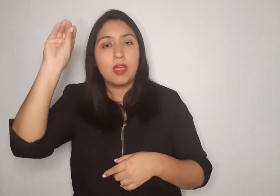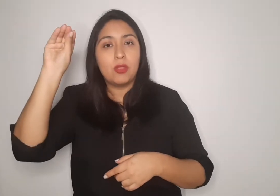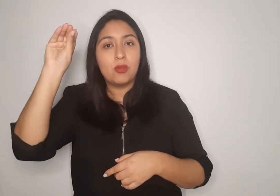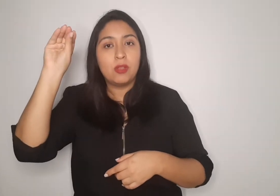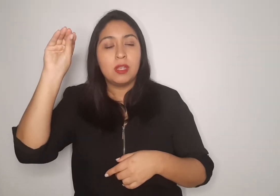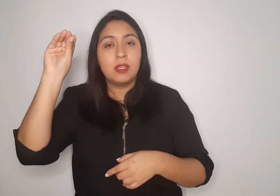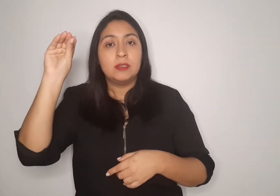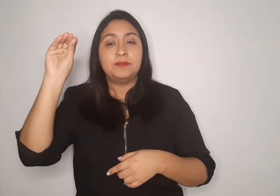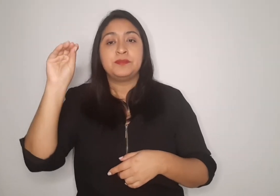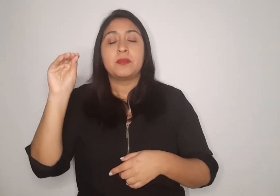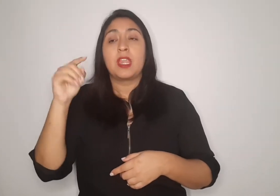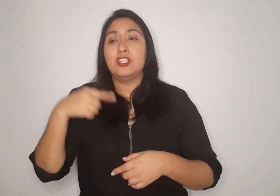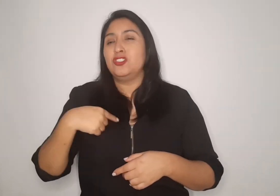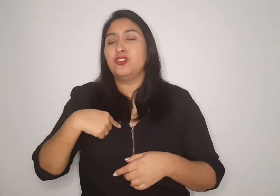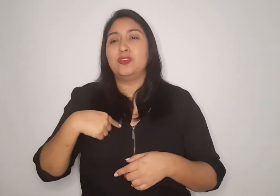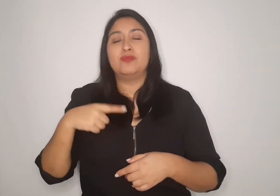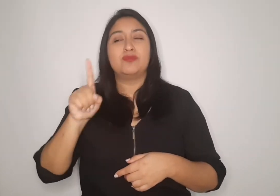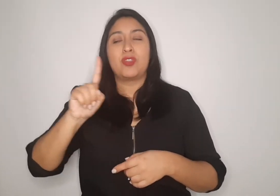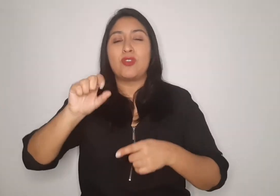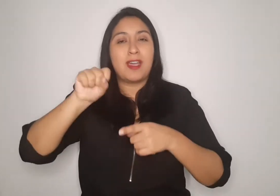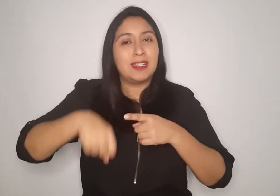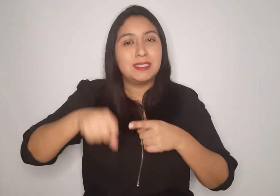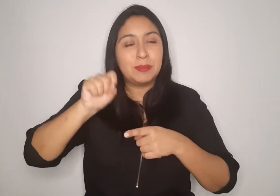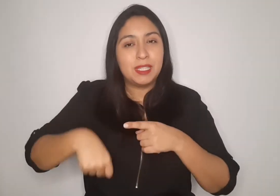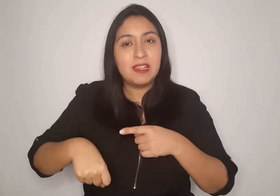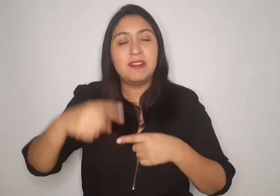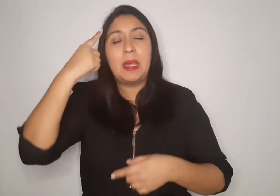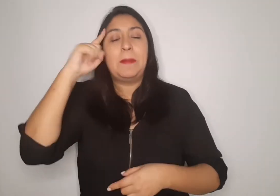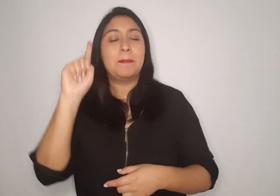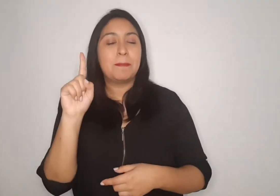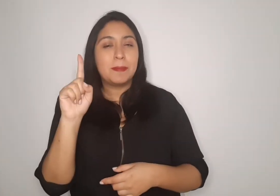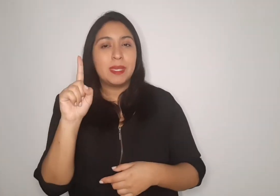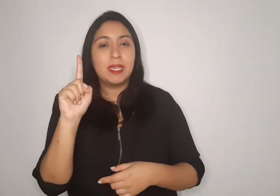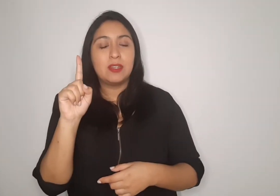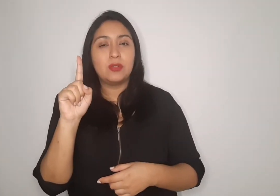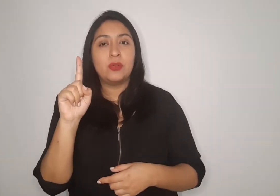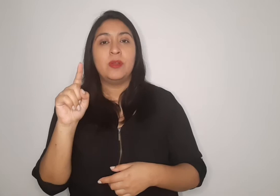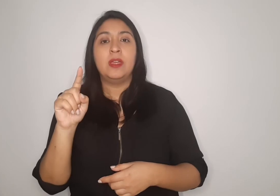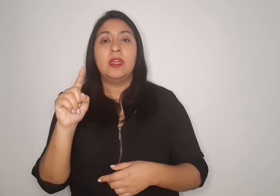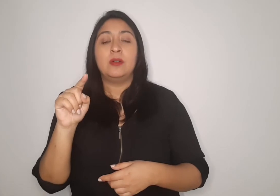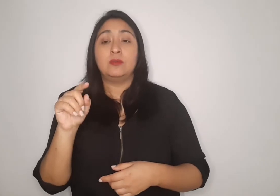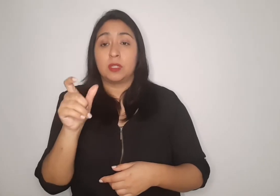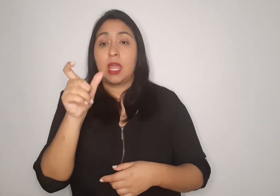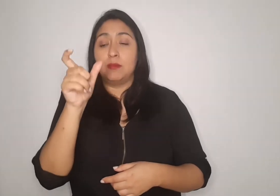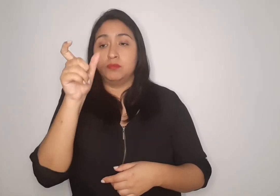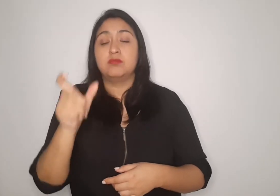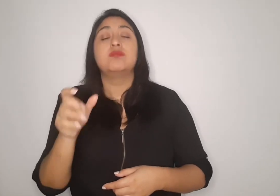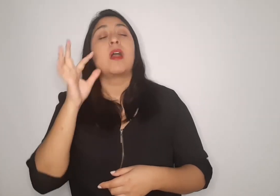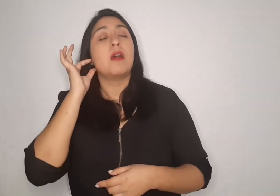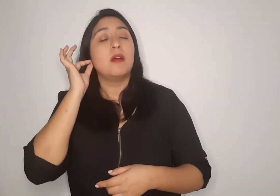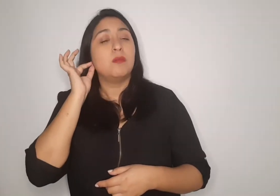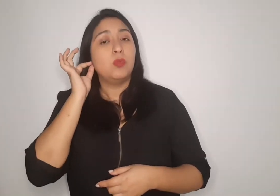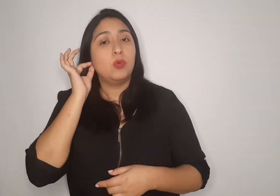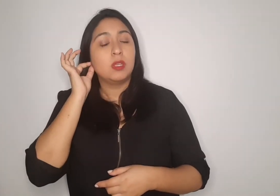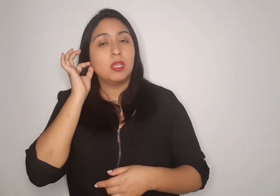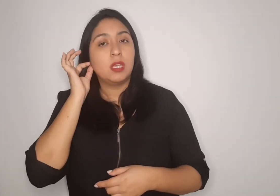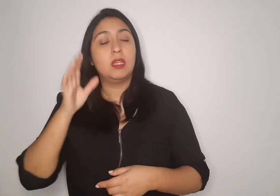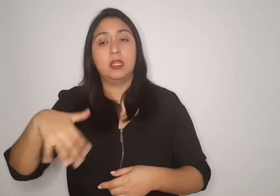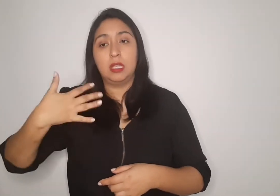a la gente, ¿ya? Entonces, el arte indígena, en este caso, cumple esta función con las personas, de